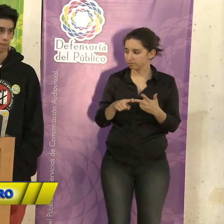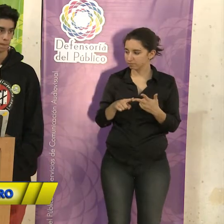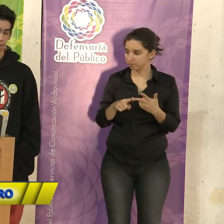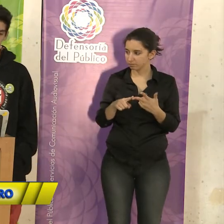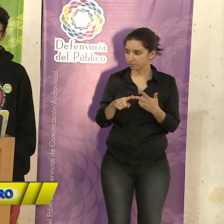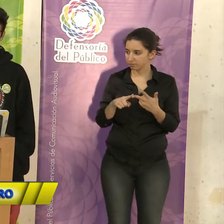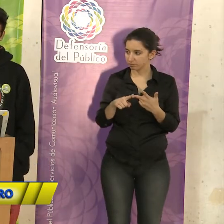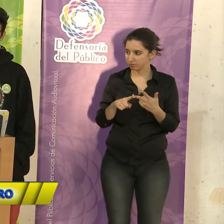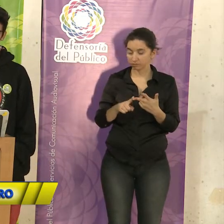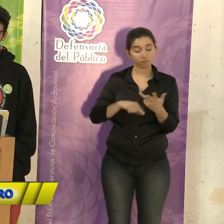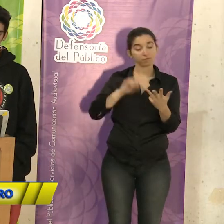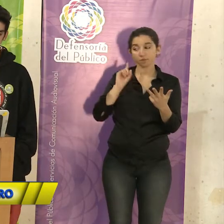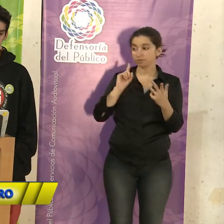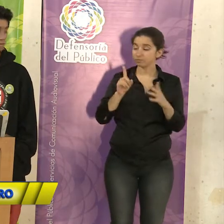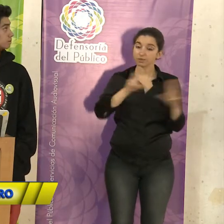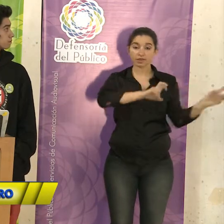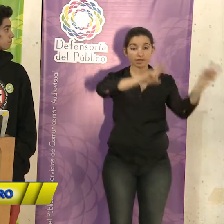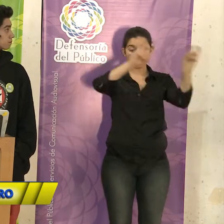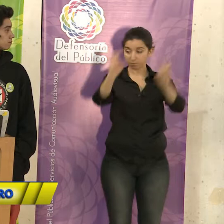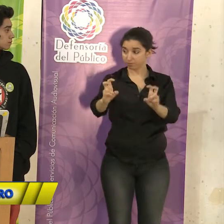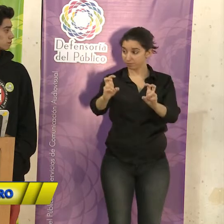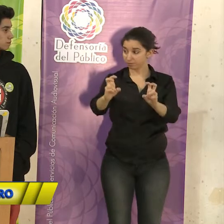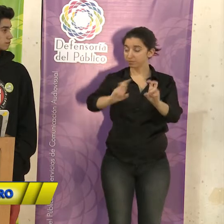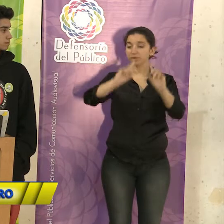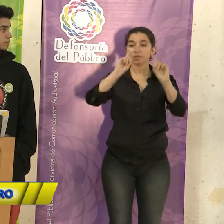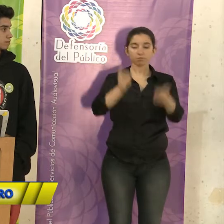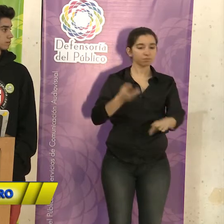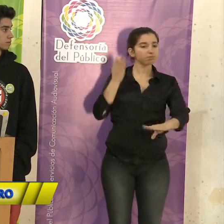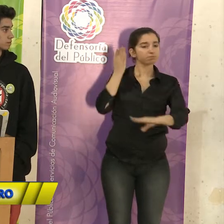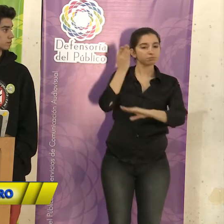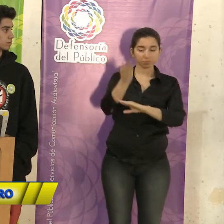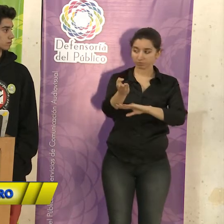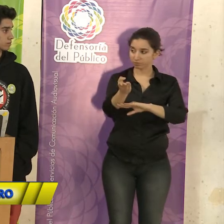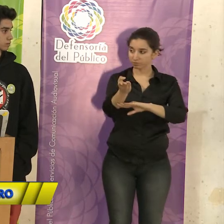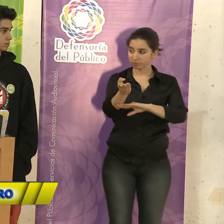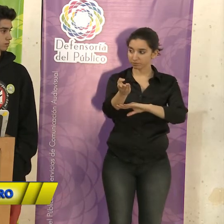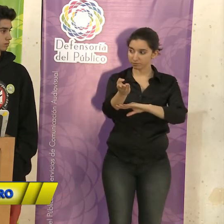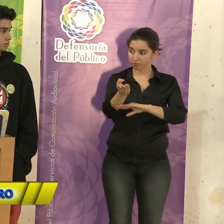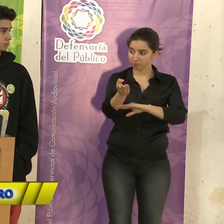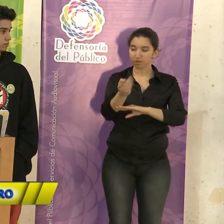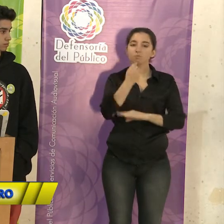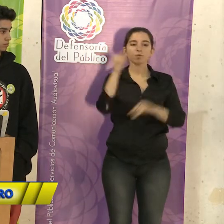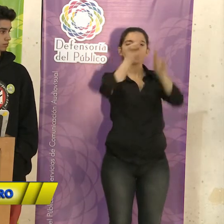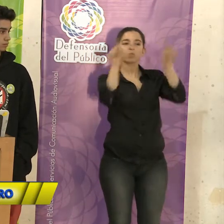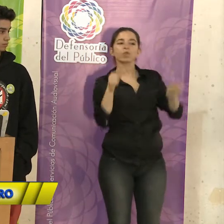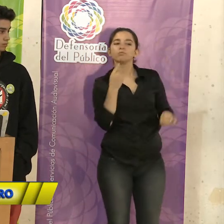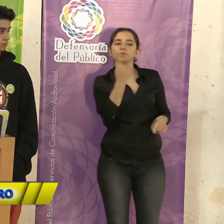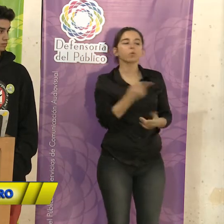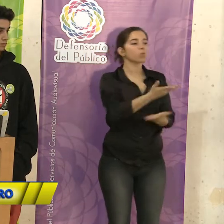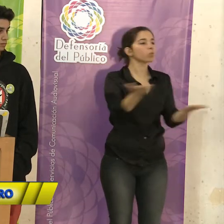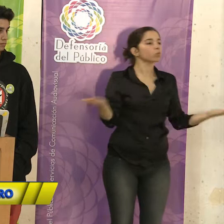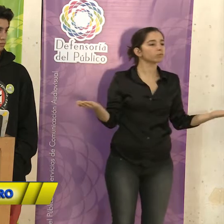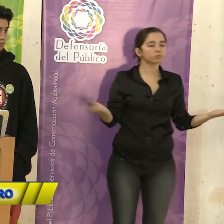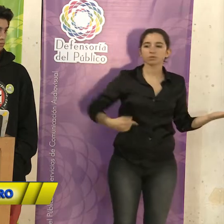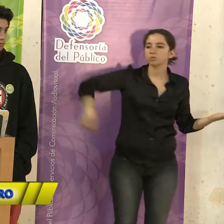Bueno. Eso por un lado. Por otro lado, también queremos, bueno, les hago una pregunta. Entonces,